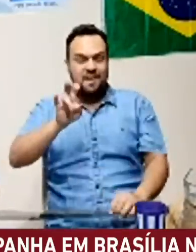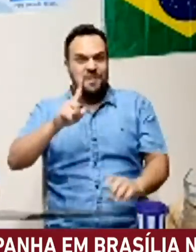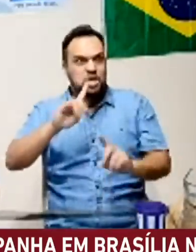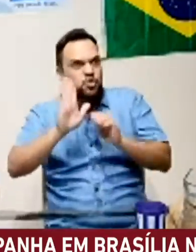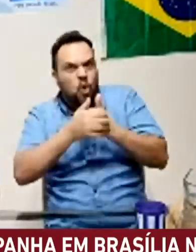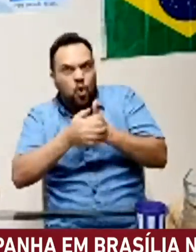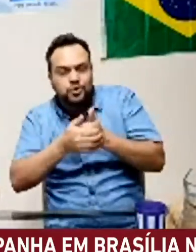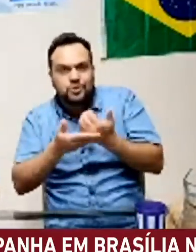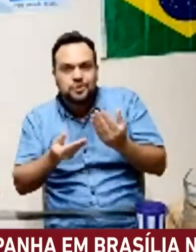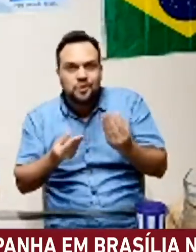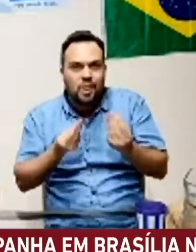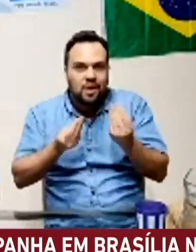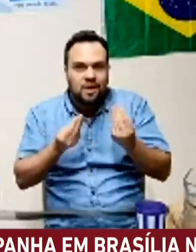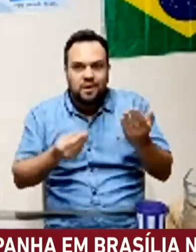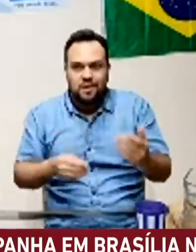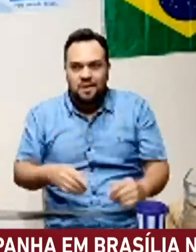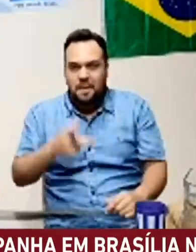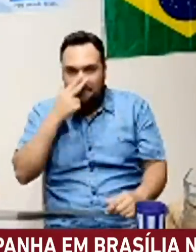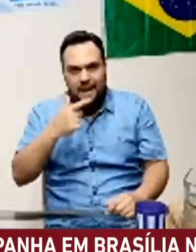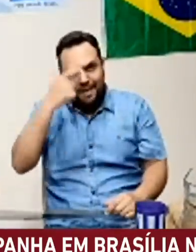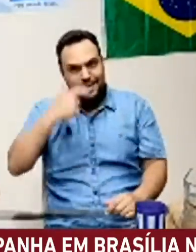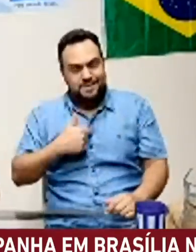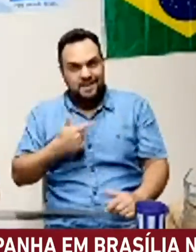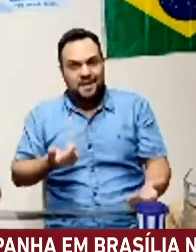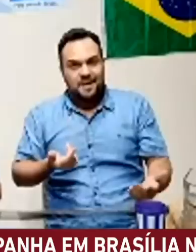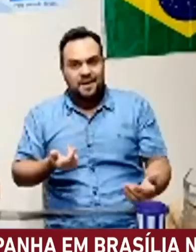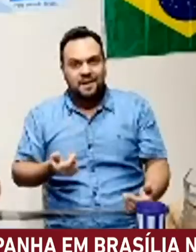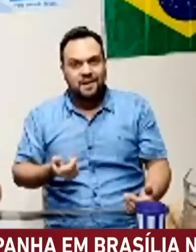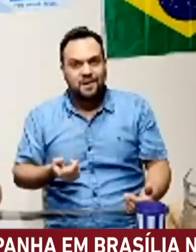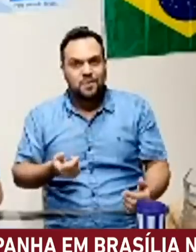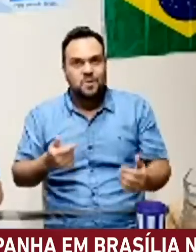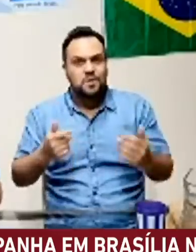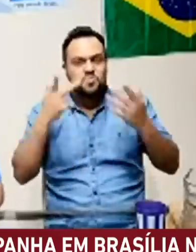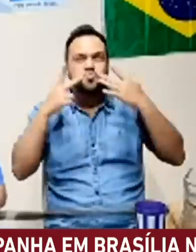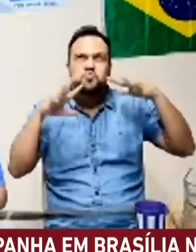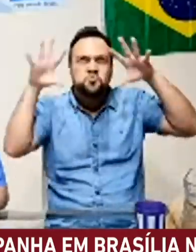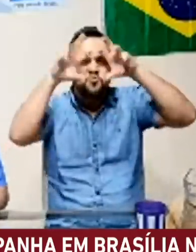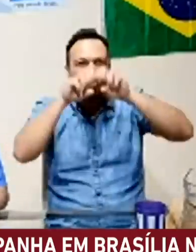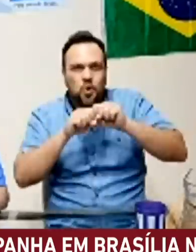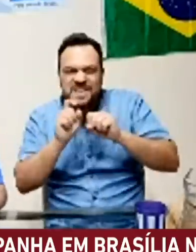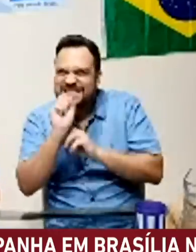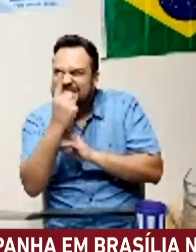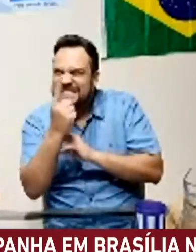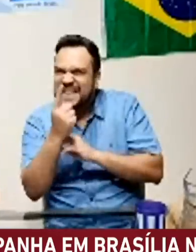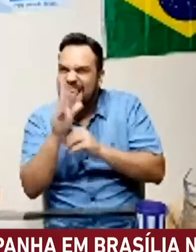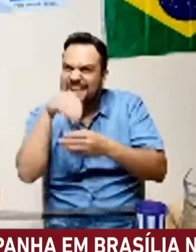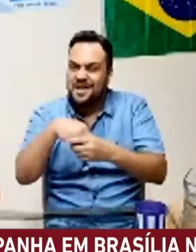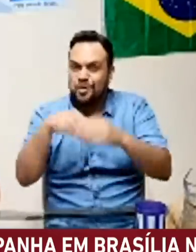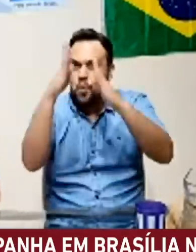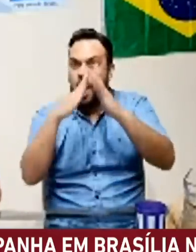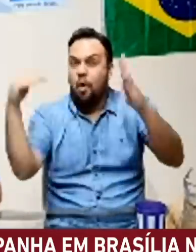Escondido, como se fosse aqui um cara nas trevas. Será que ele está no Alvorada?